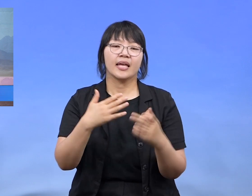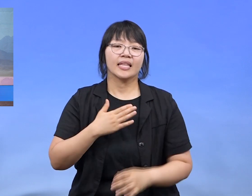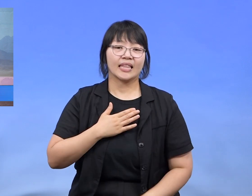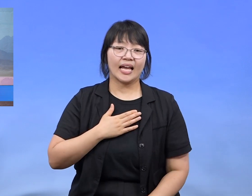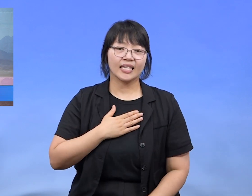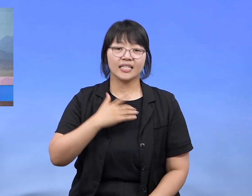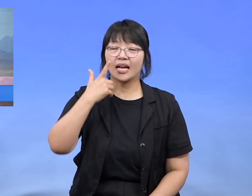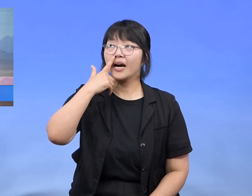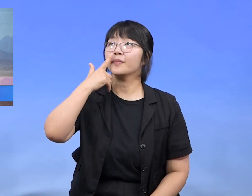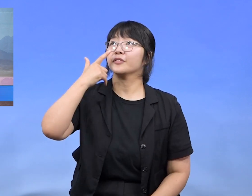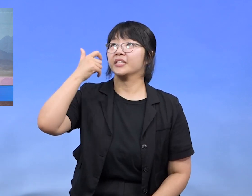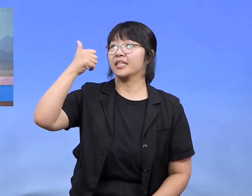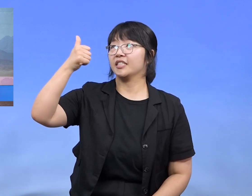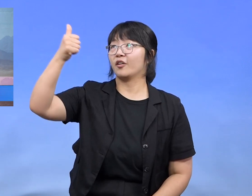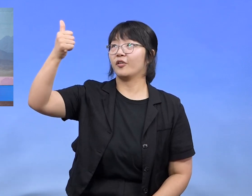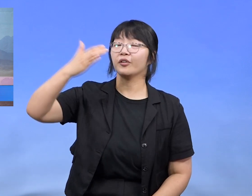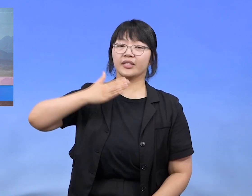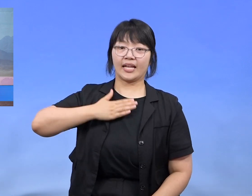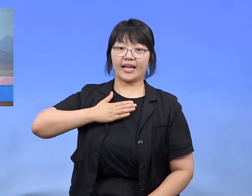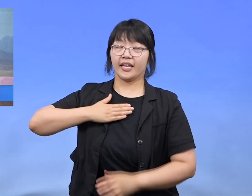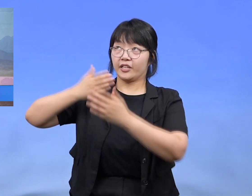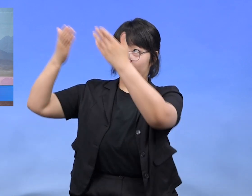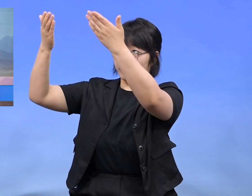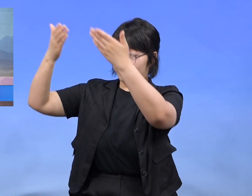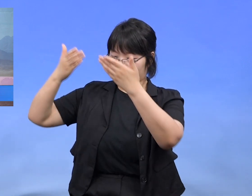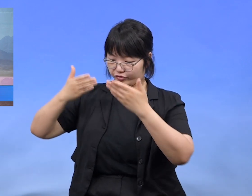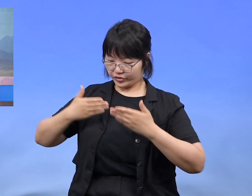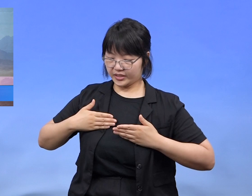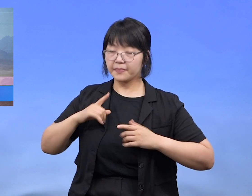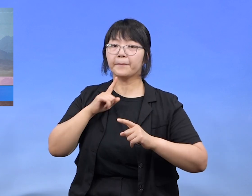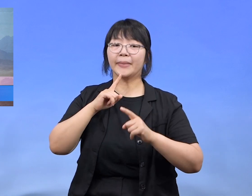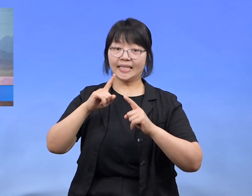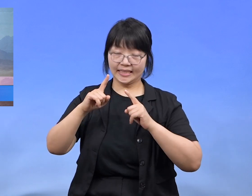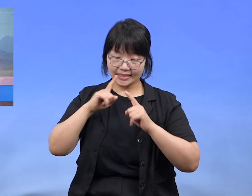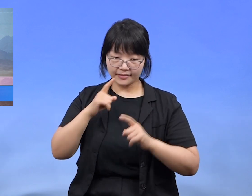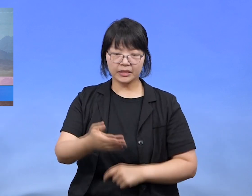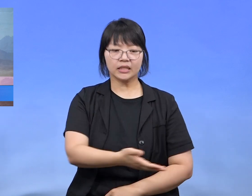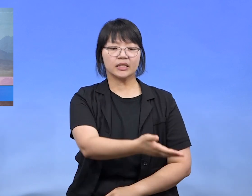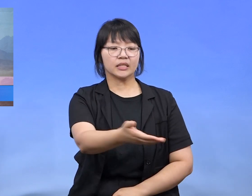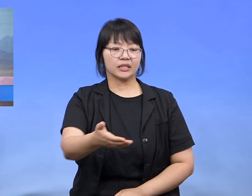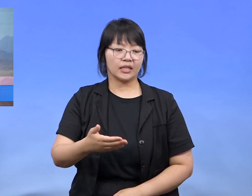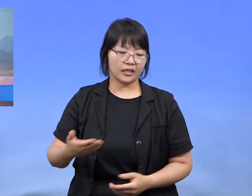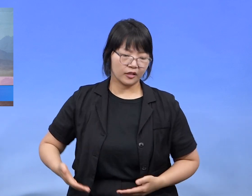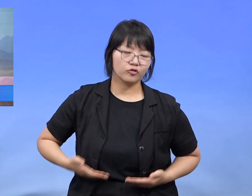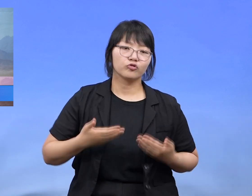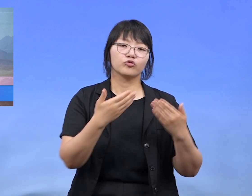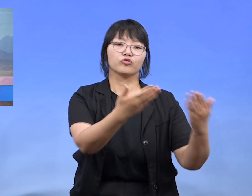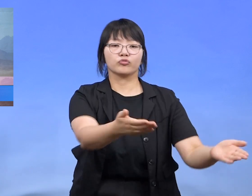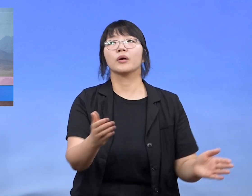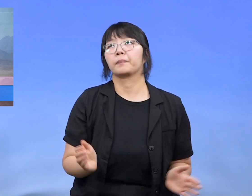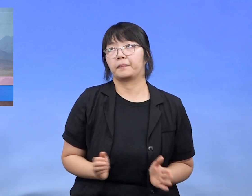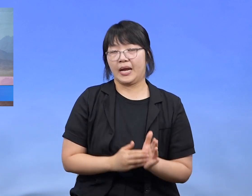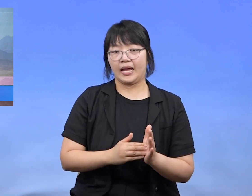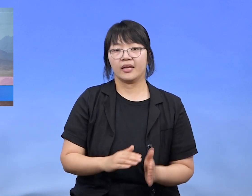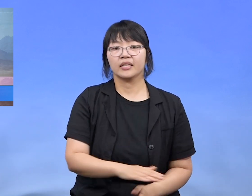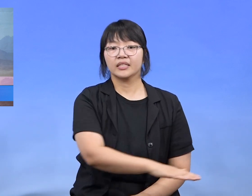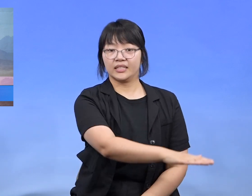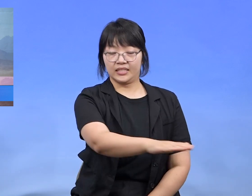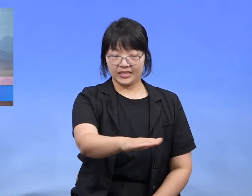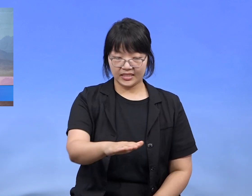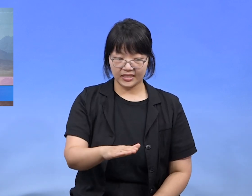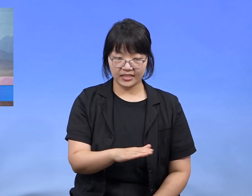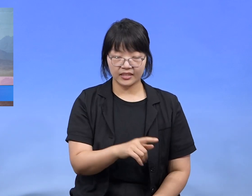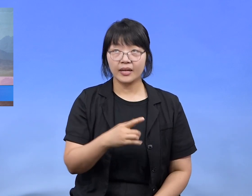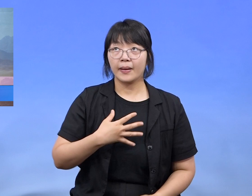시작. 나는 아버지께서 내게 주신 말씀들을 그들에게 주었사오며 그들은